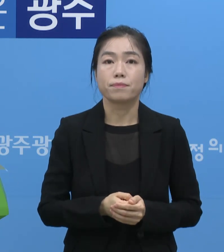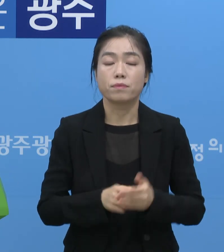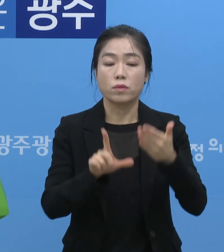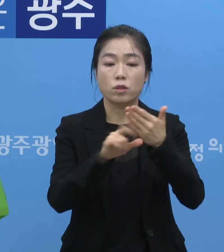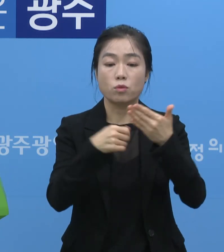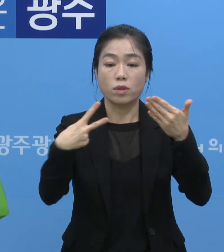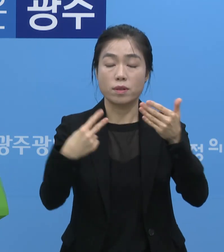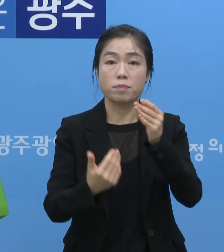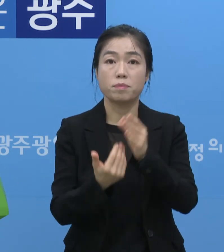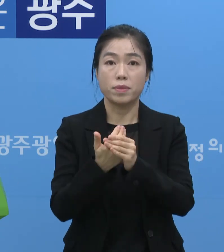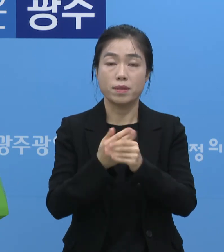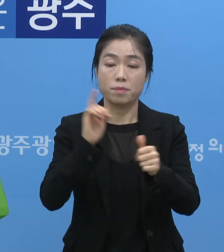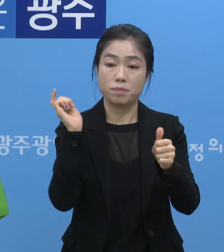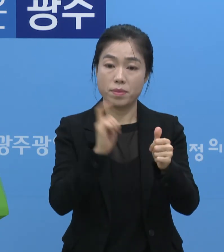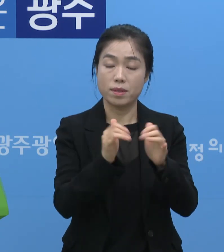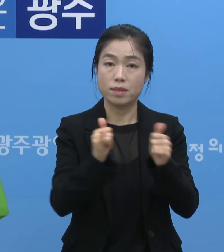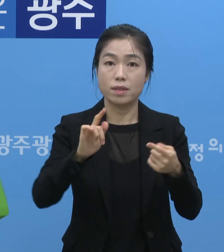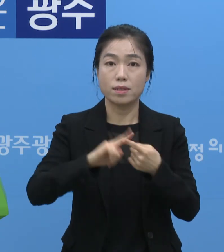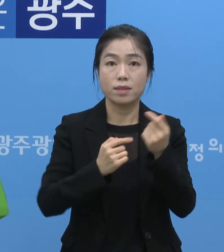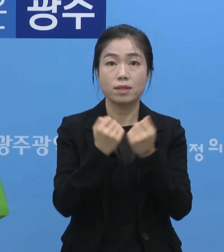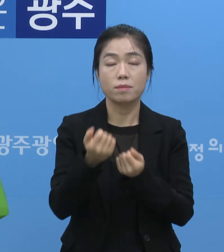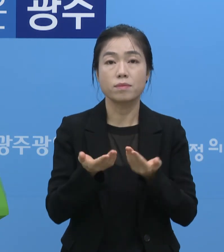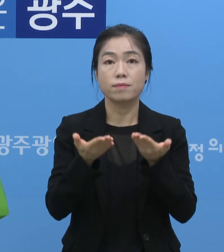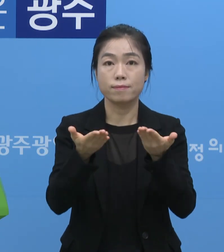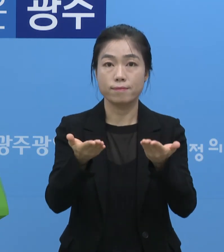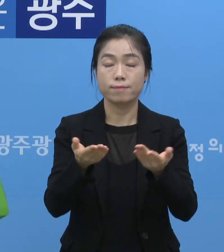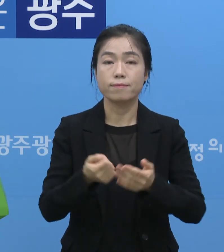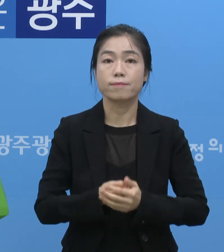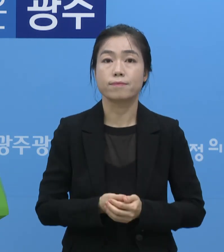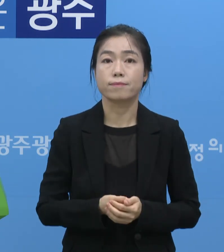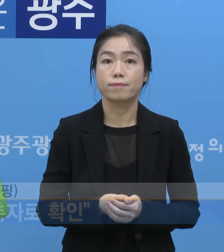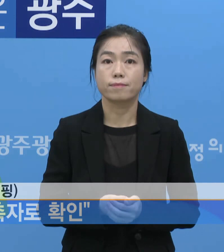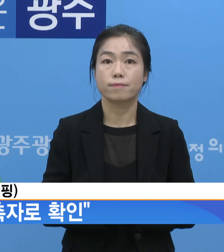9월 2일에 발생한 확진자에 대해서 설명드리겠습니다.